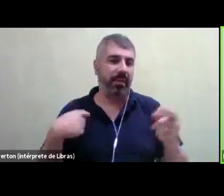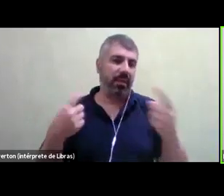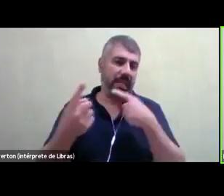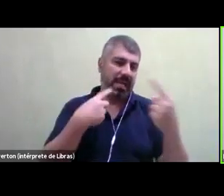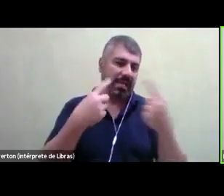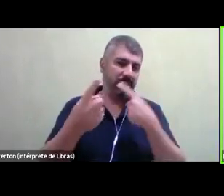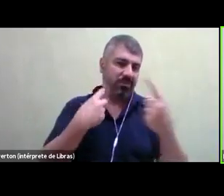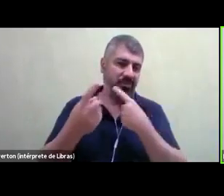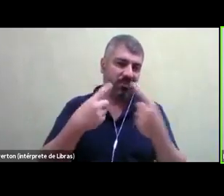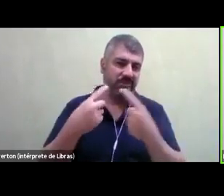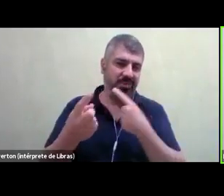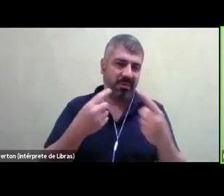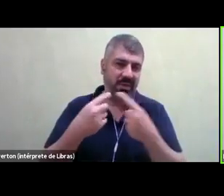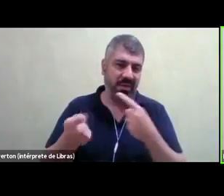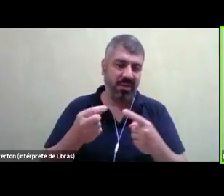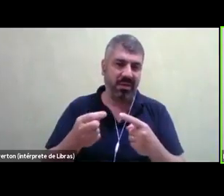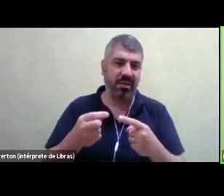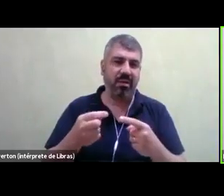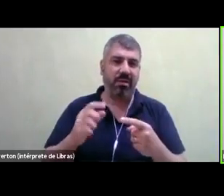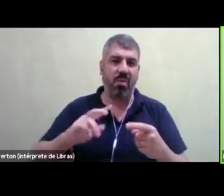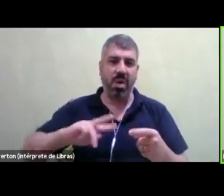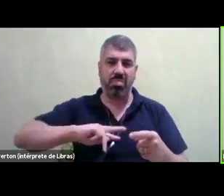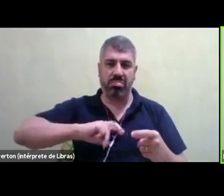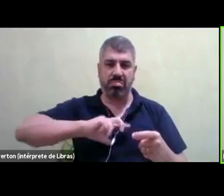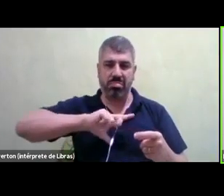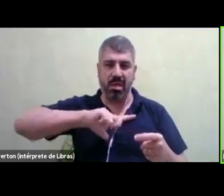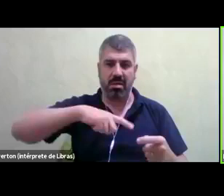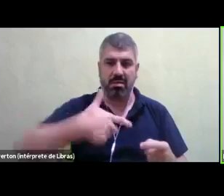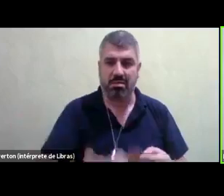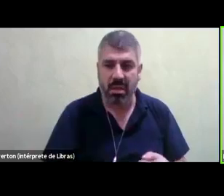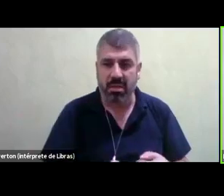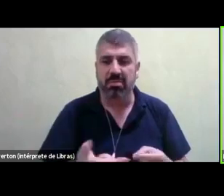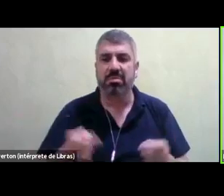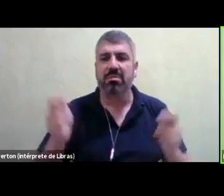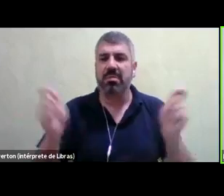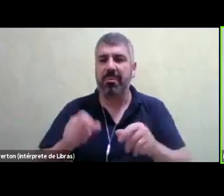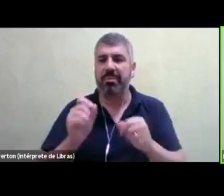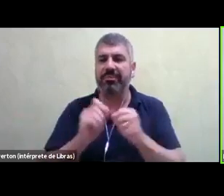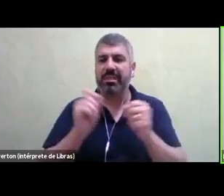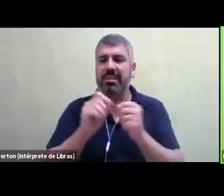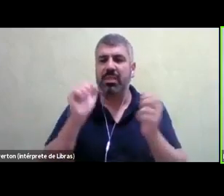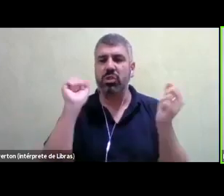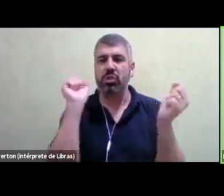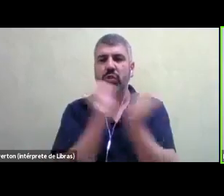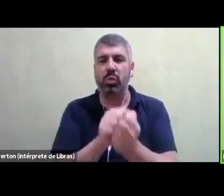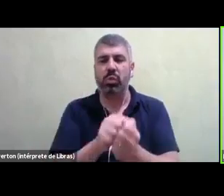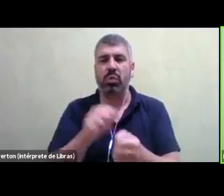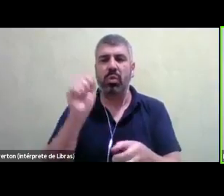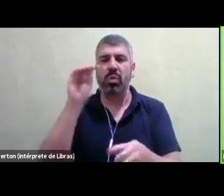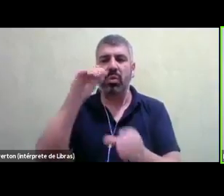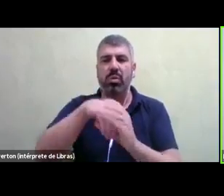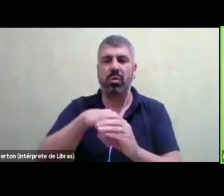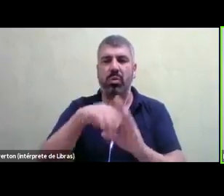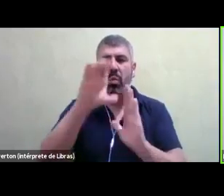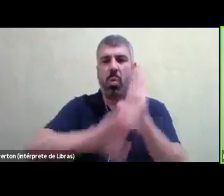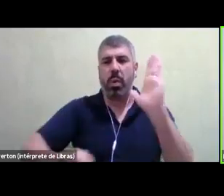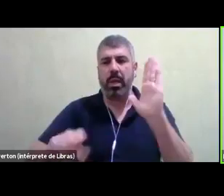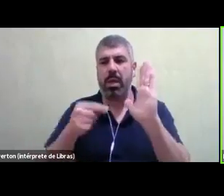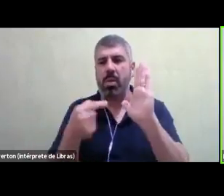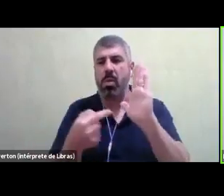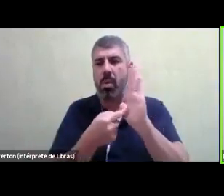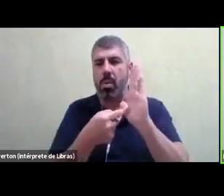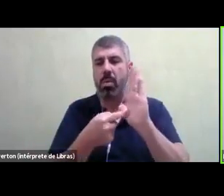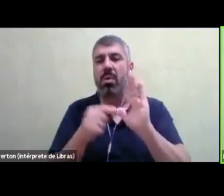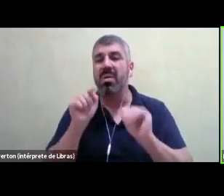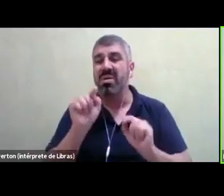outro, uma relação com a alteridade que seja construída justamente no currículo. E daí a importância, né,